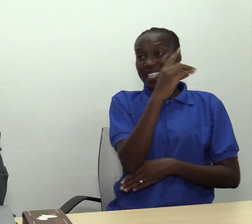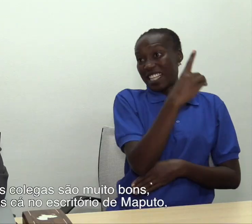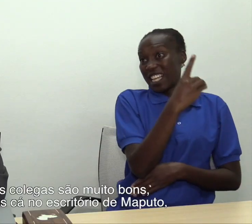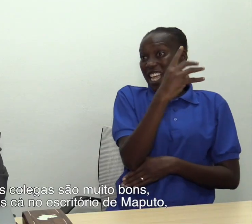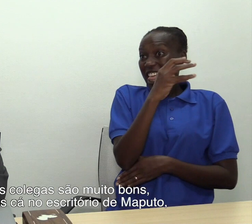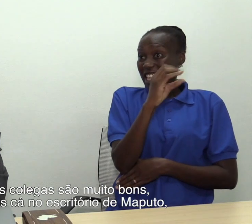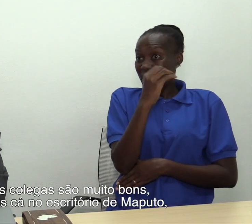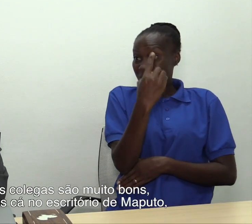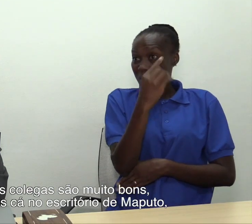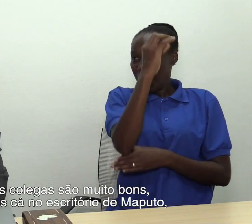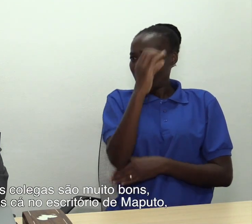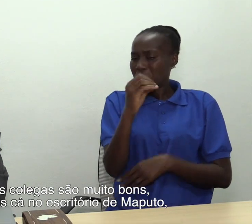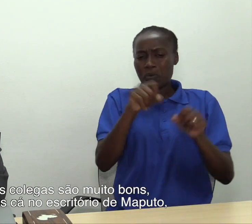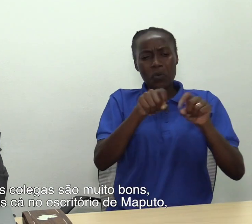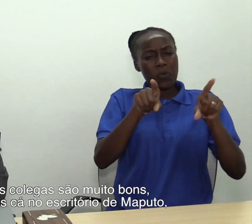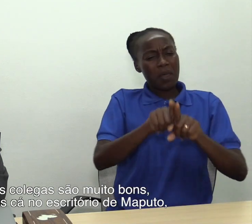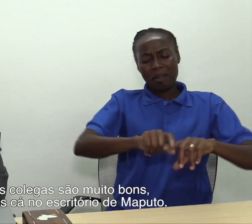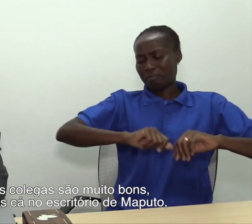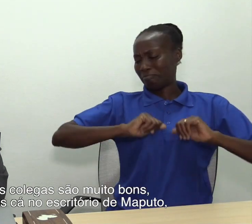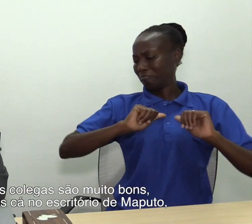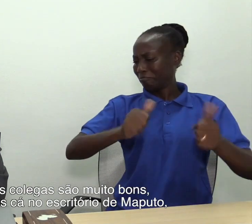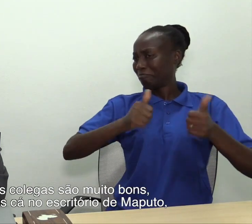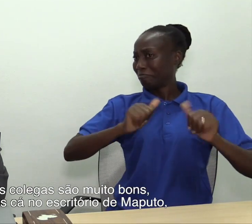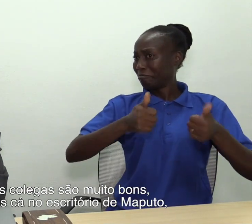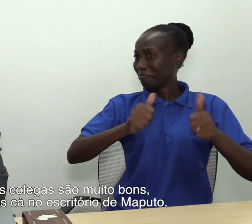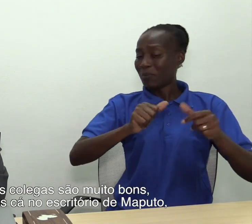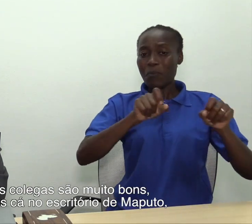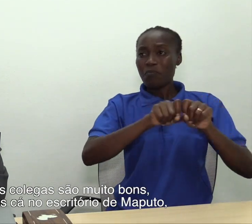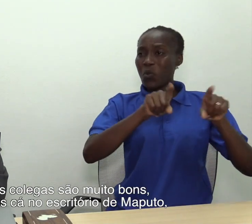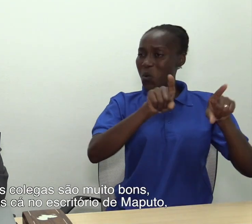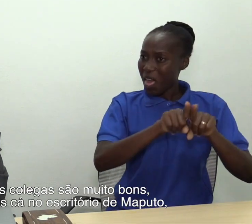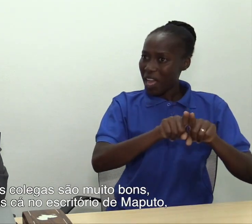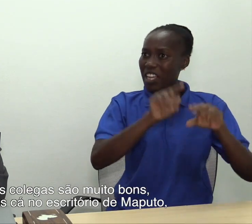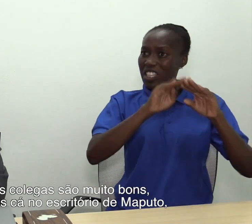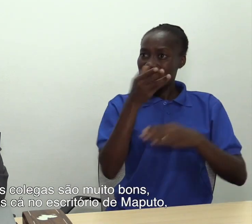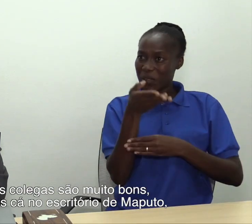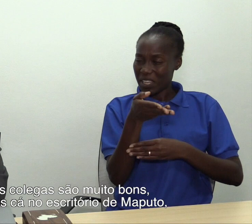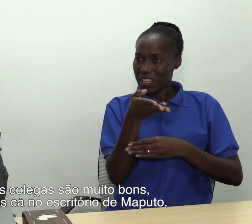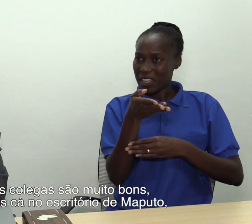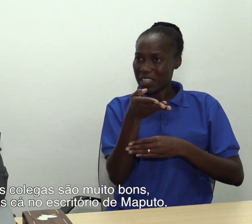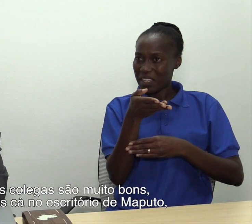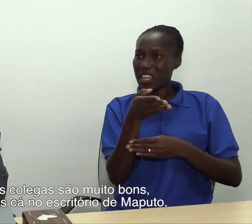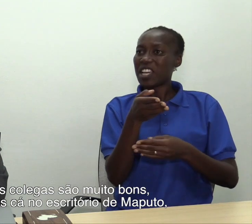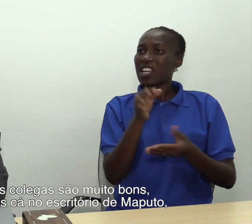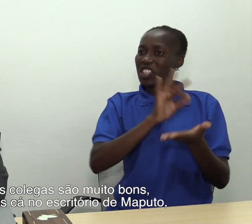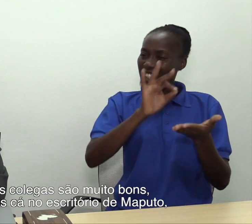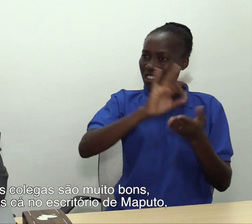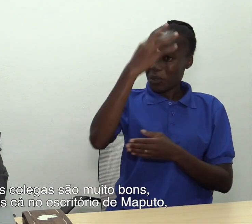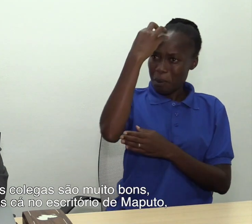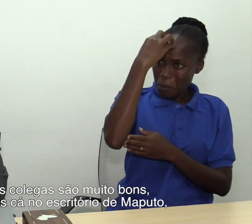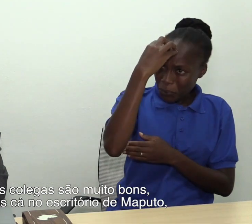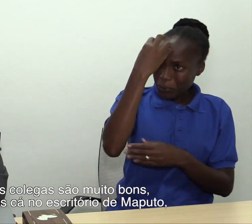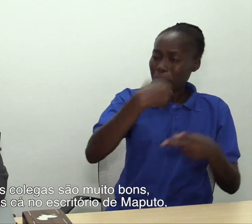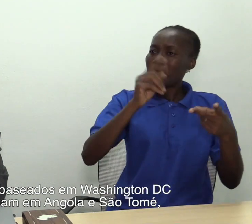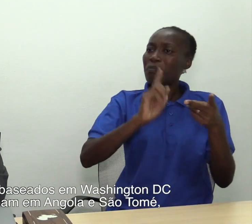Todos os colegas são muito bons colegas, tanto os colegas baseados cá, nos escritórios de Maputo,